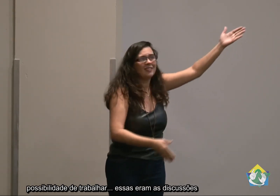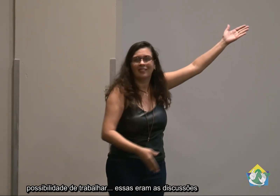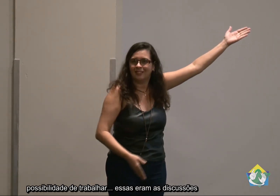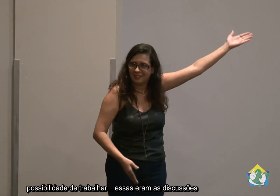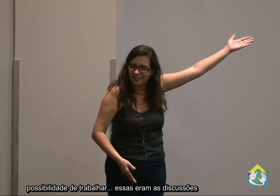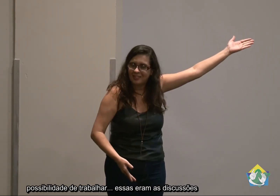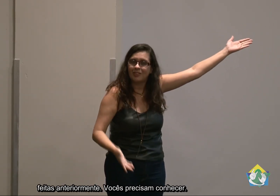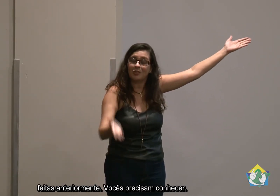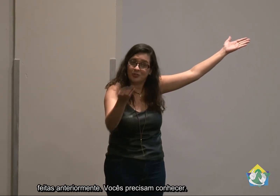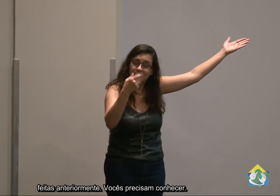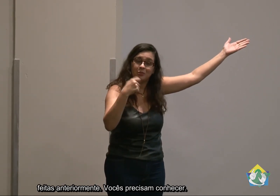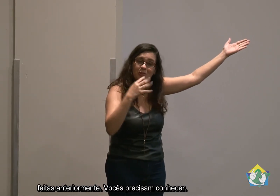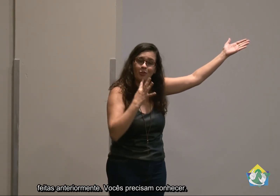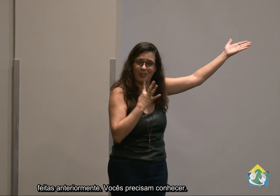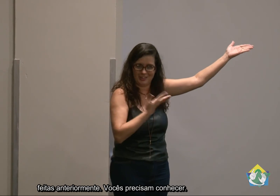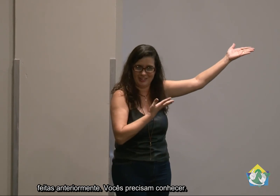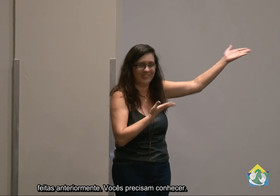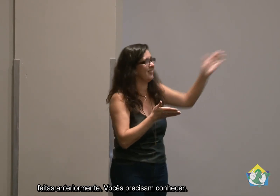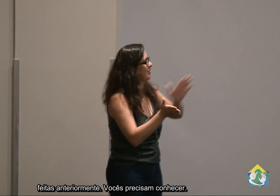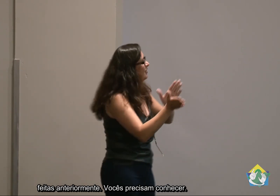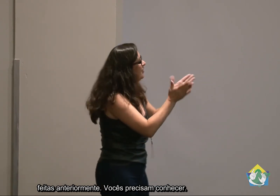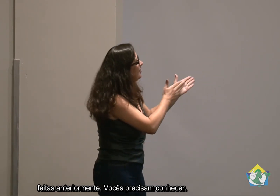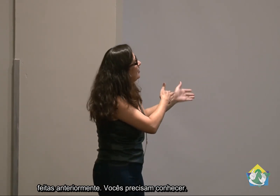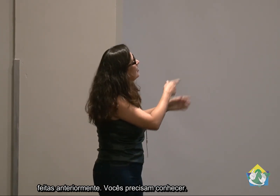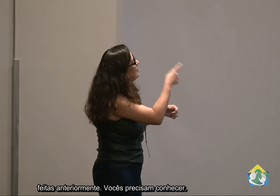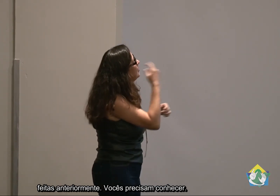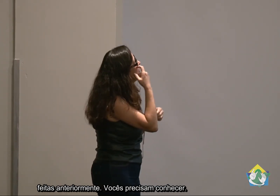discussões feitas anteriormente e vocês precisam conhecer